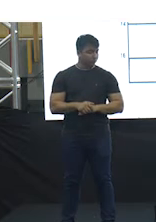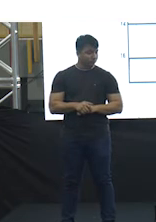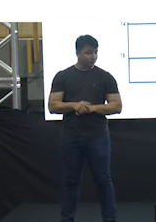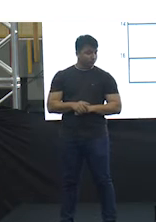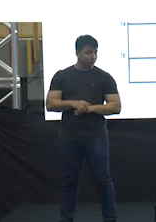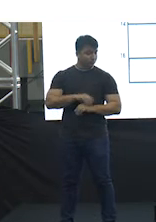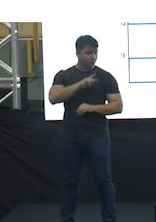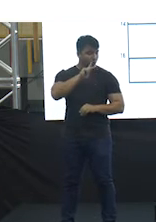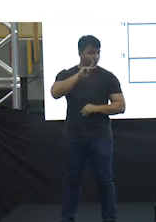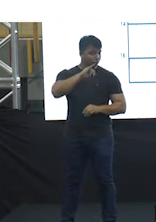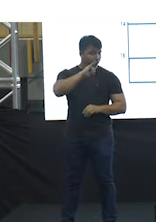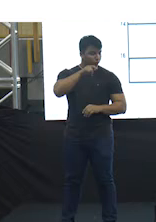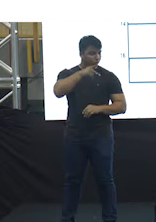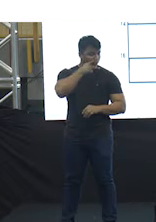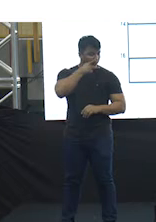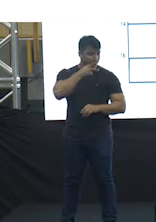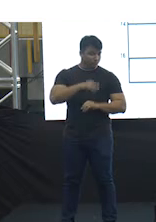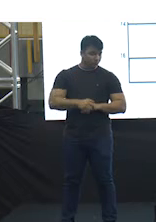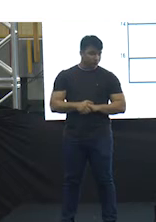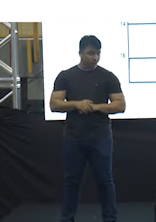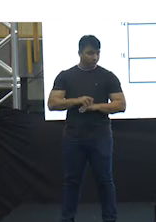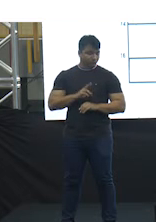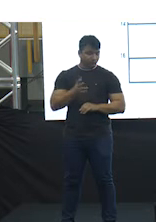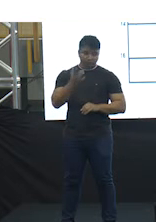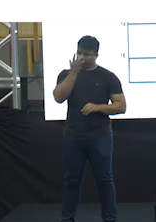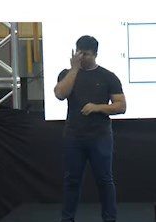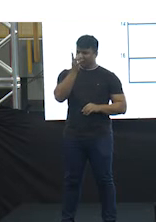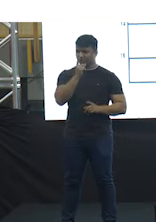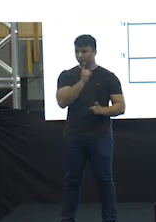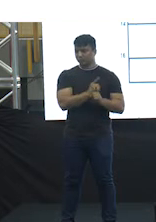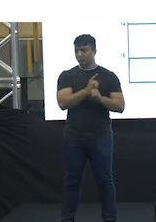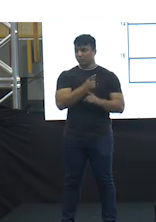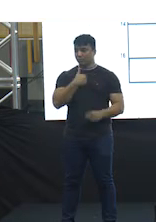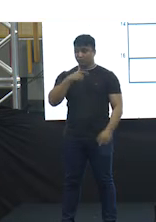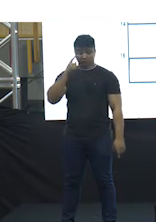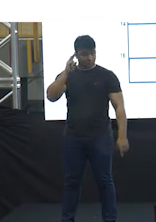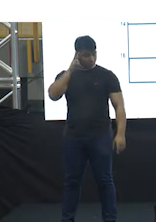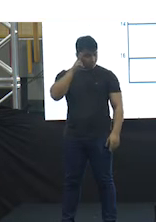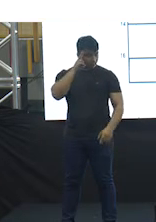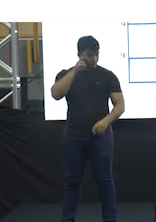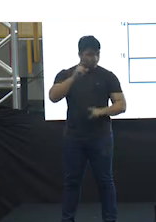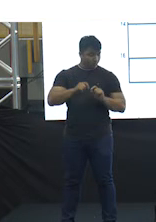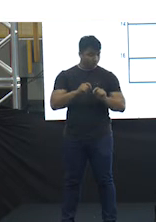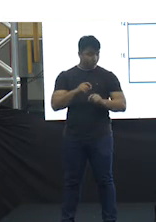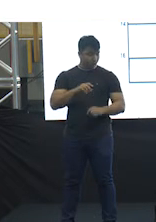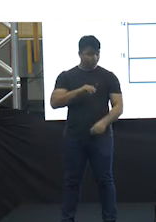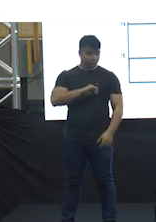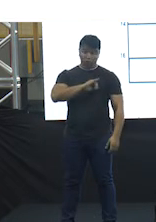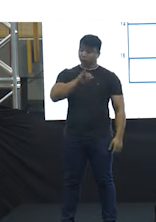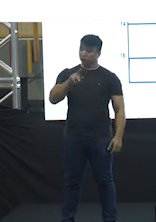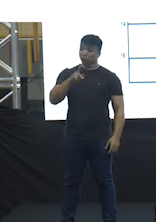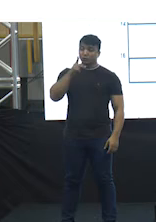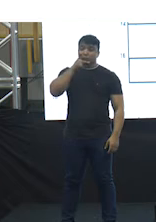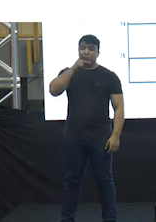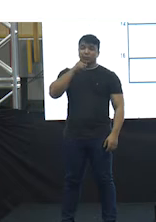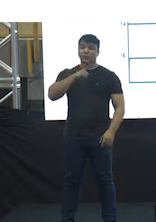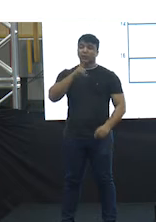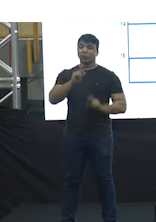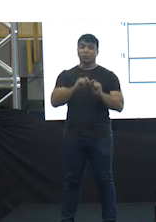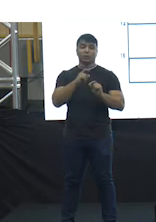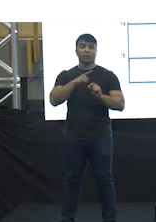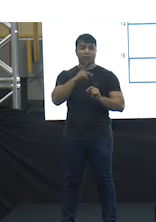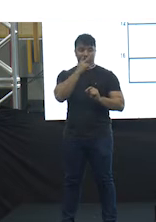Olha, não está muito fácil de identificar, mas lembra que João Pessoa tem um ponto